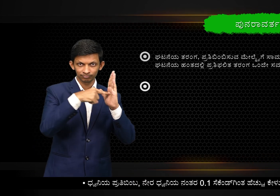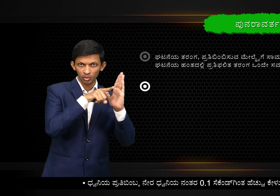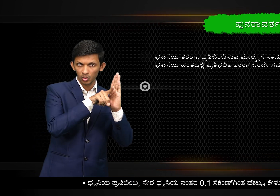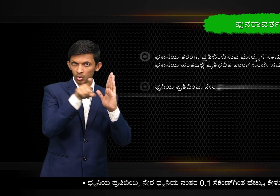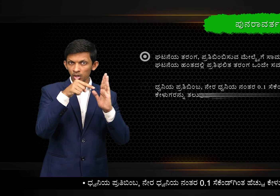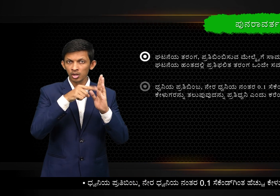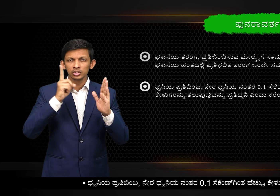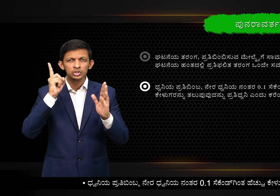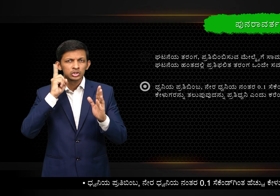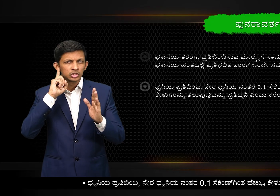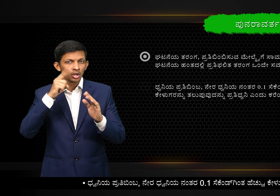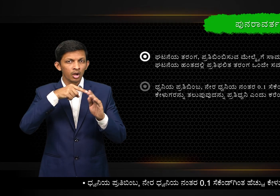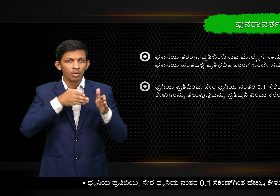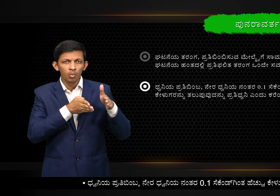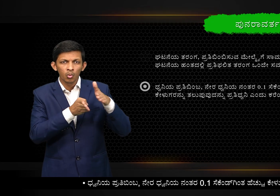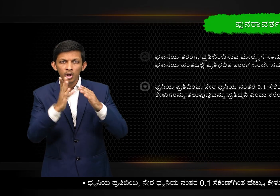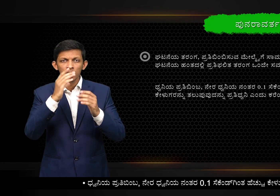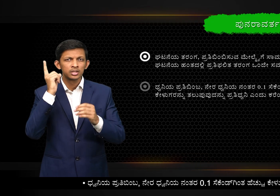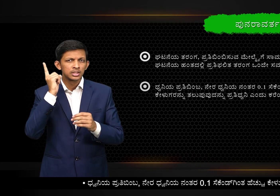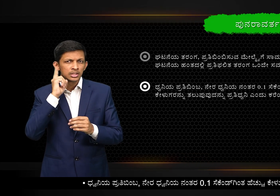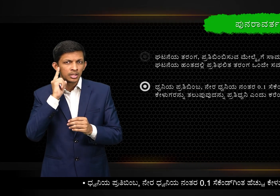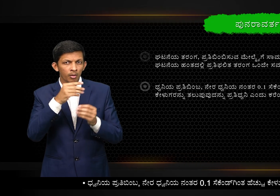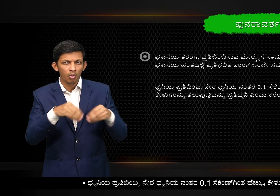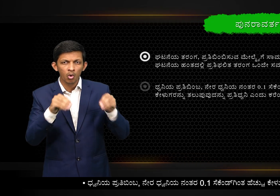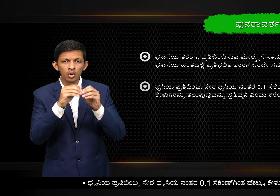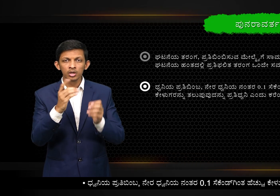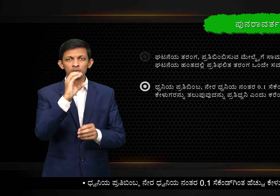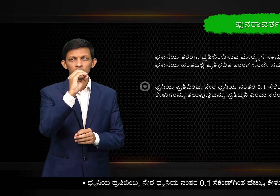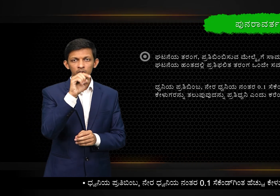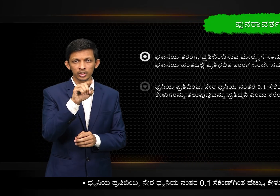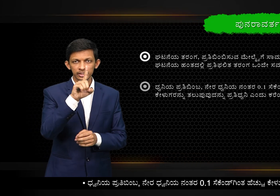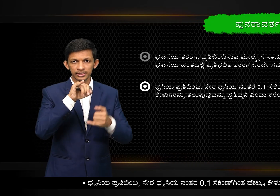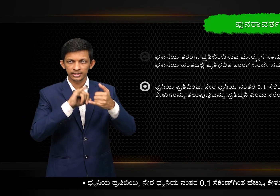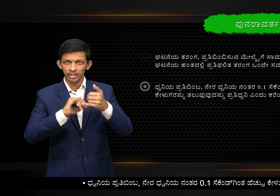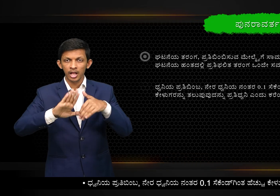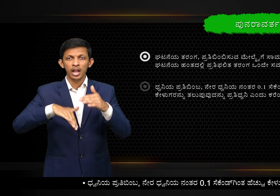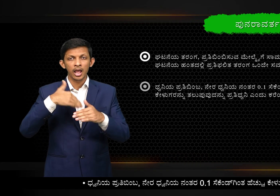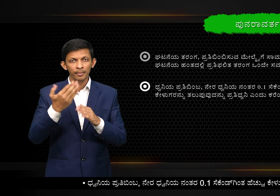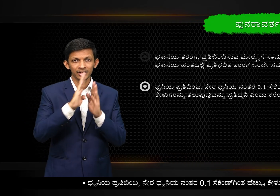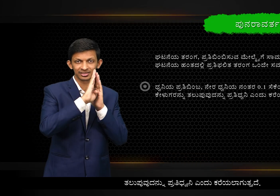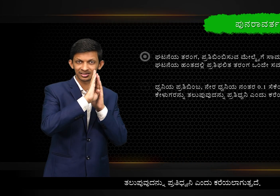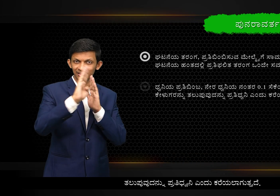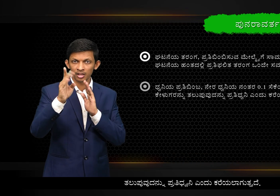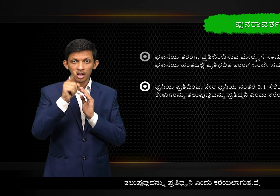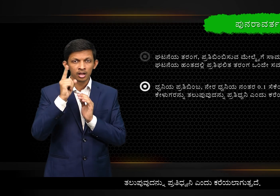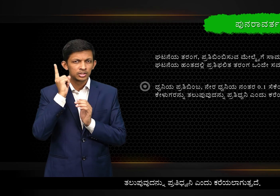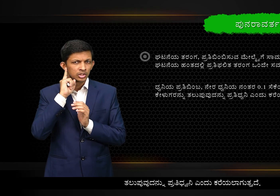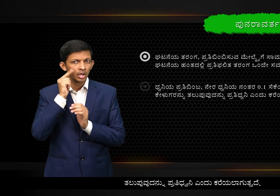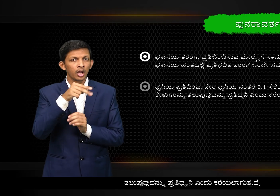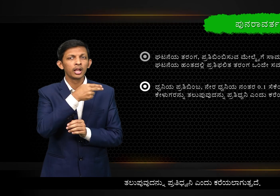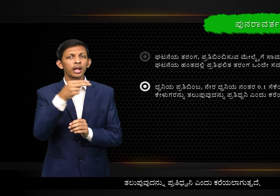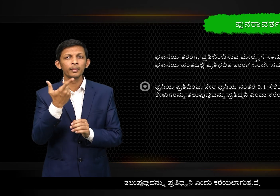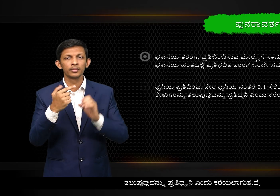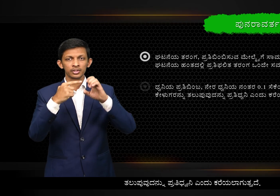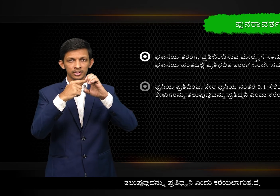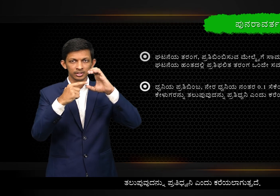ಧ್ವನಿಯ ಪ್ರತಿಬಿಂಬ ನೇರ ಧ್ವನಿಯ ನಂತರ 0.1 ಸೆಕೆಂಡ್ಗಿಂತ ಹೆಚ್ಚು ಕೇಳುಗರನ್ನು ತಲುಪುವುದನ್ನು